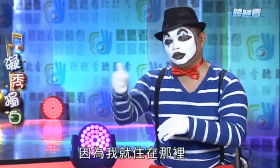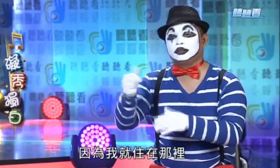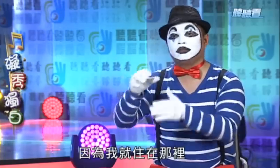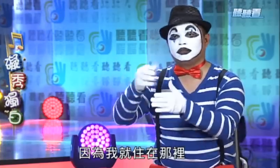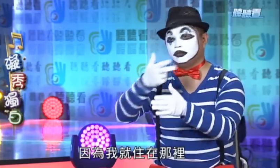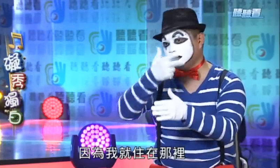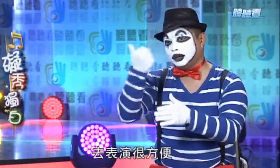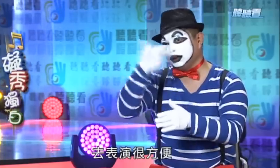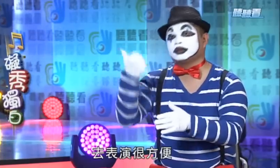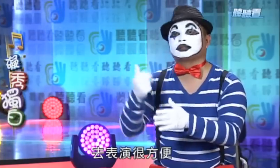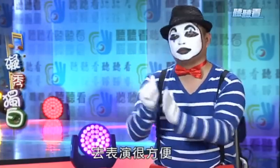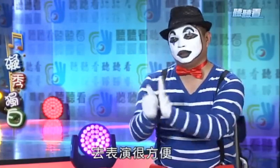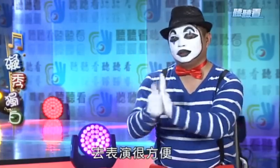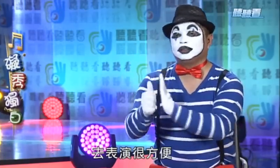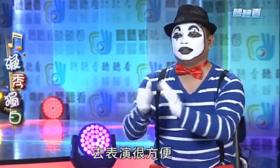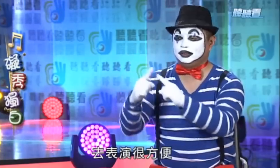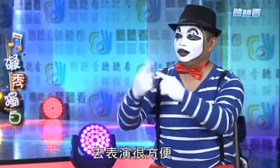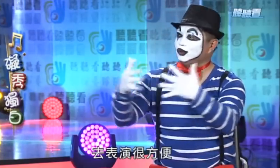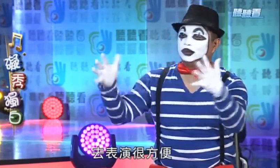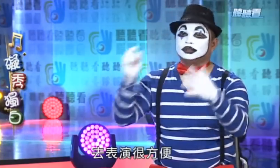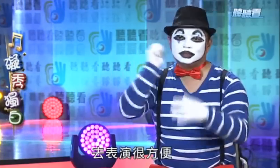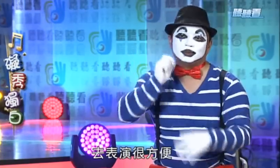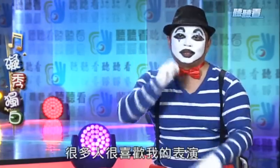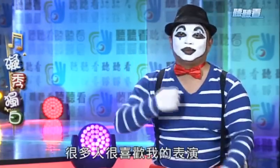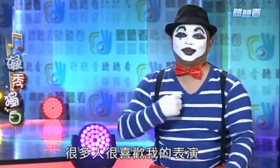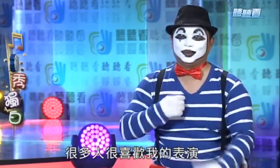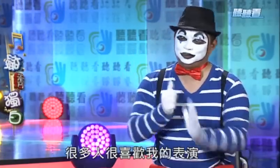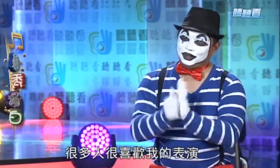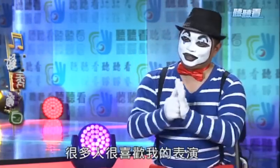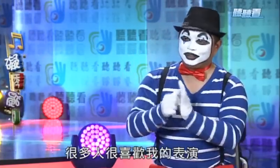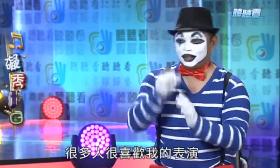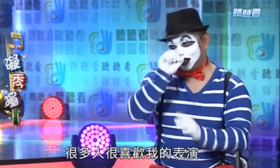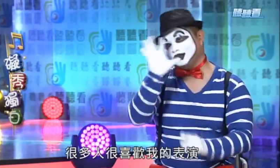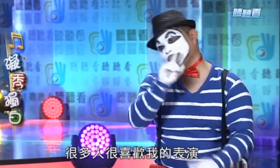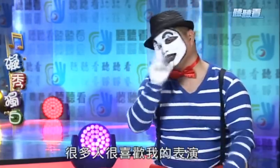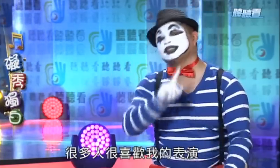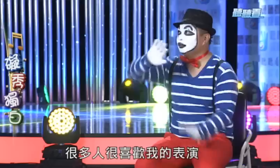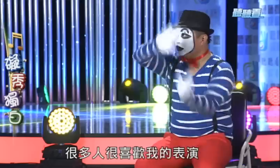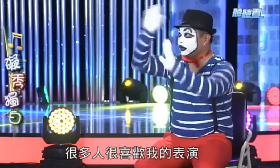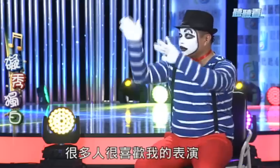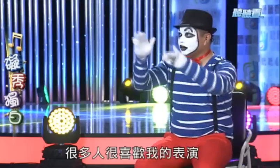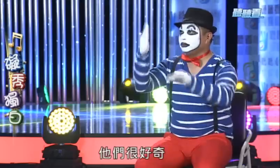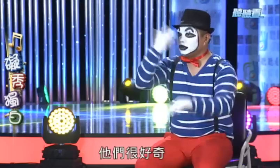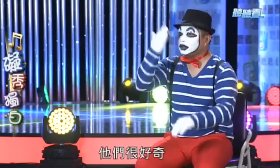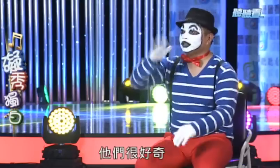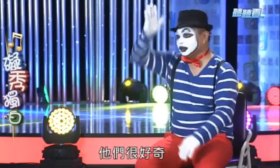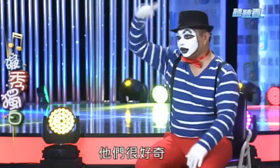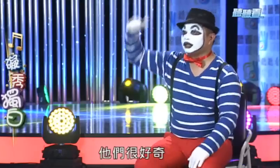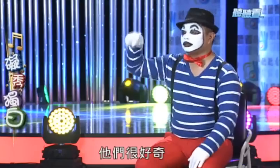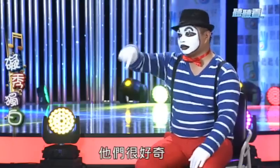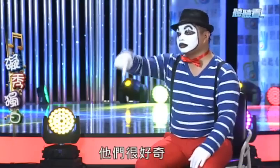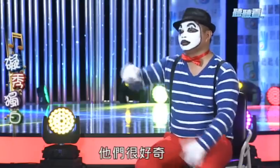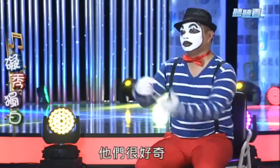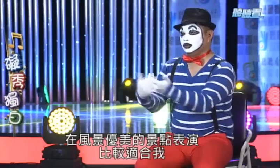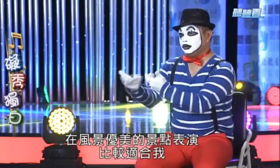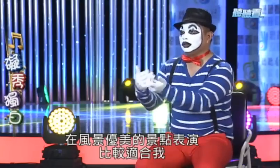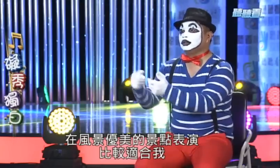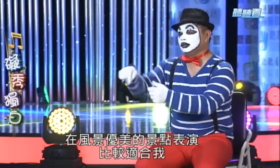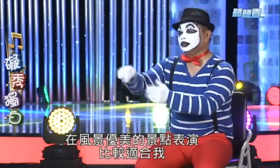里，去表演很方便。很多人很喜欢我的表演，他们很好奇。在风景优美